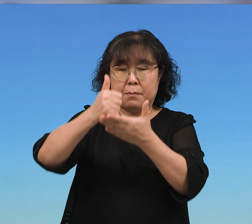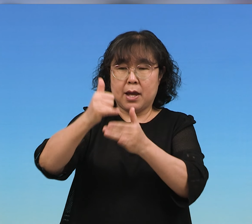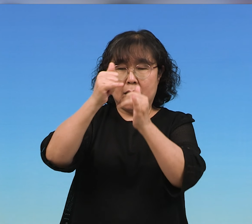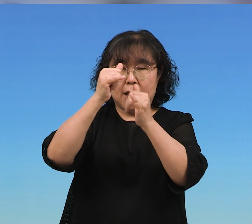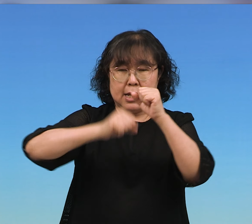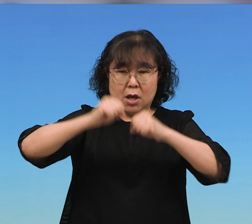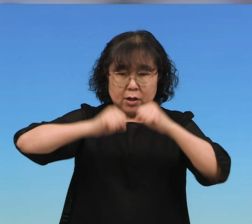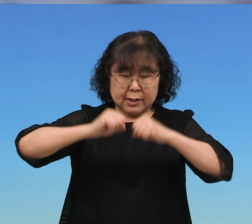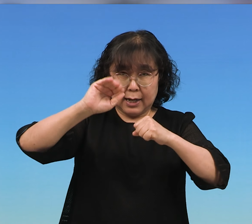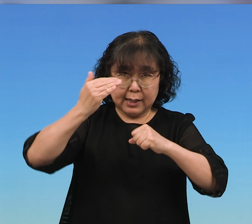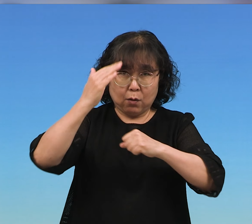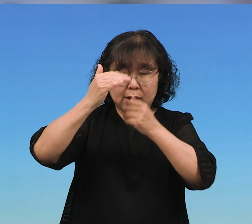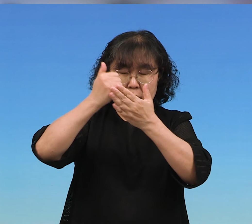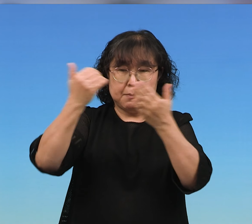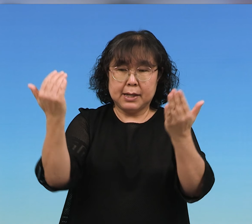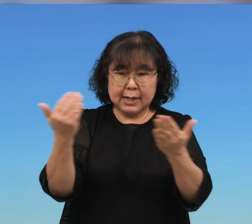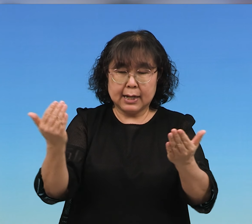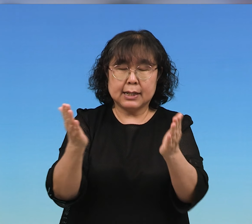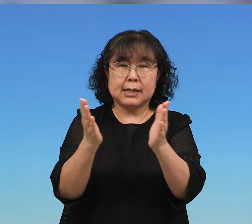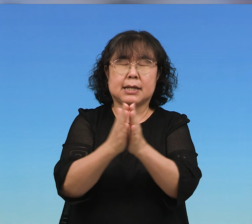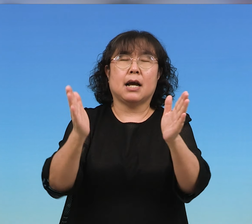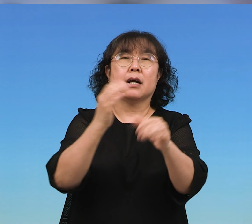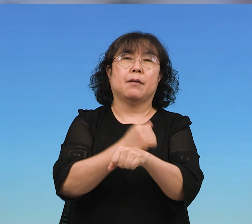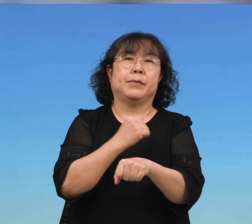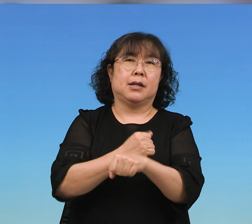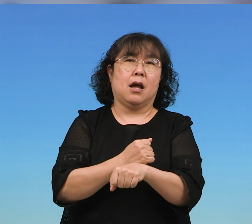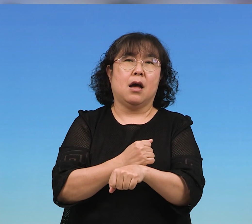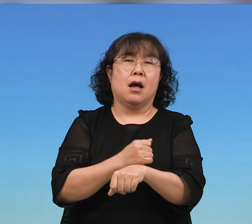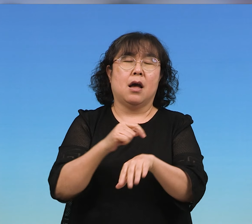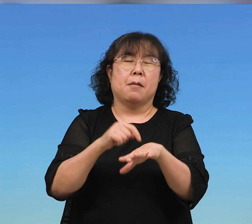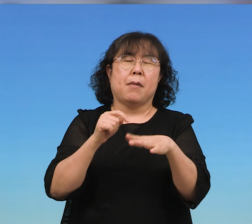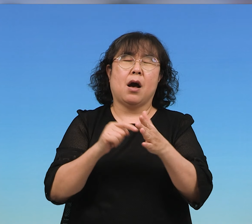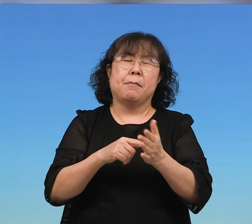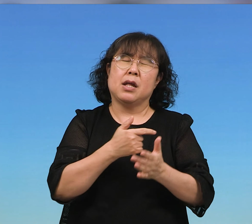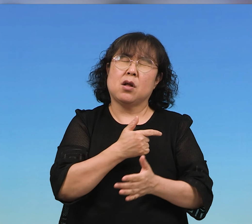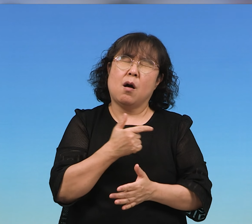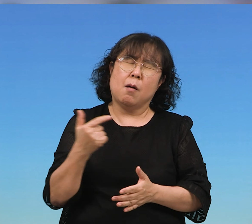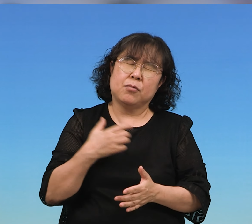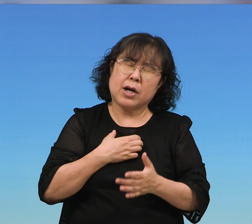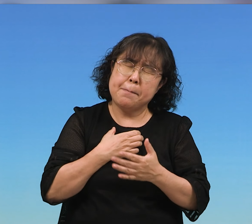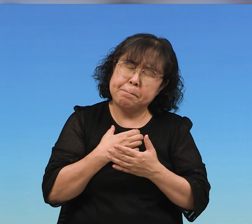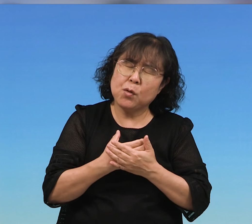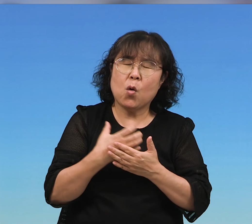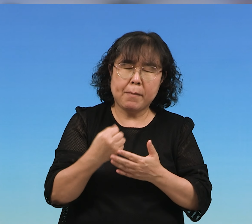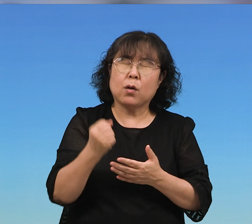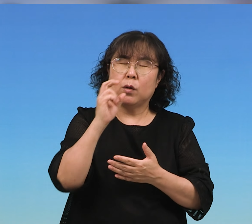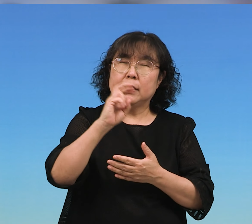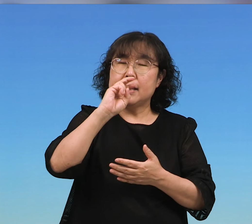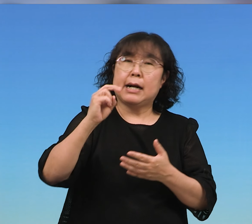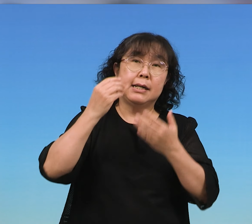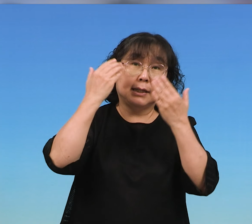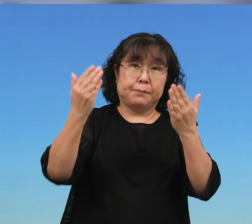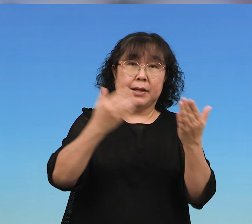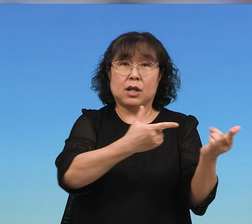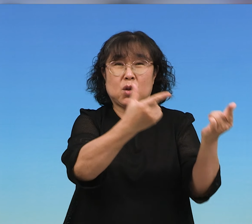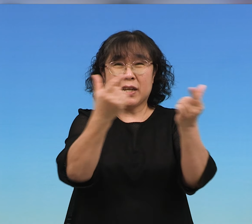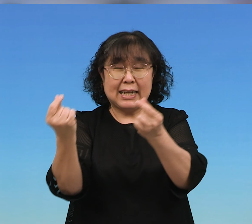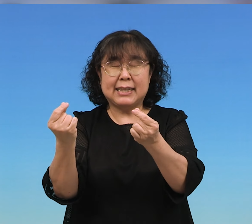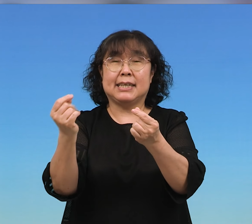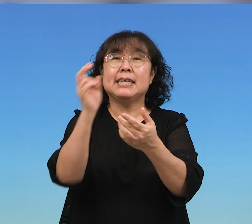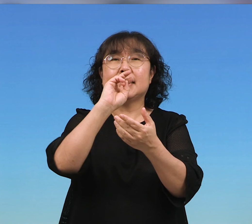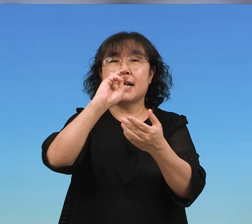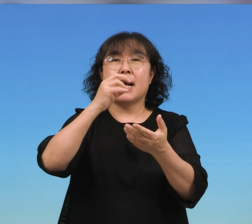주님의 역사가 되고 하나님이 일하기 시작하네. 마음에 얼마나 감동을 받으며 이 찬양을 제가 되뇌는지 모릅니다.